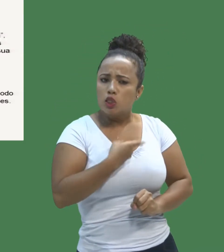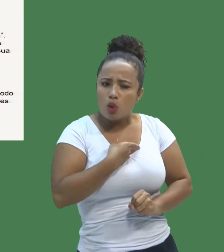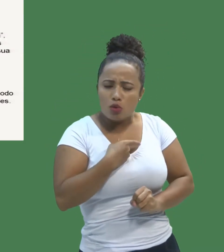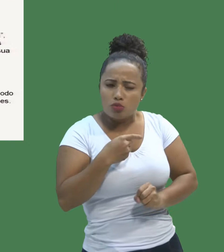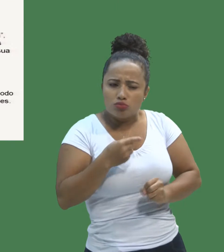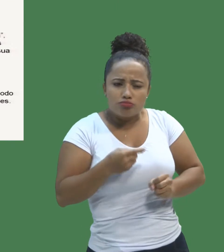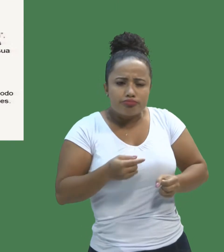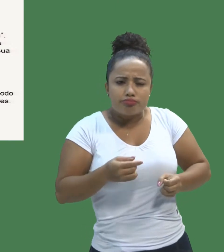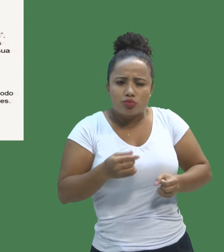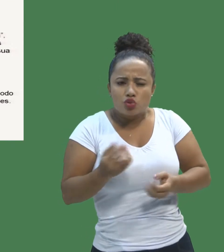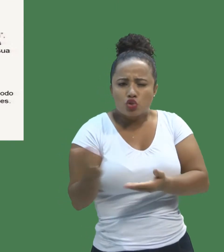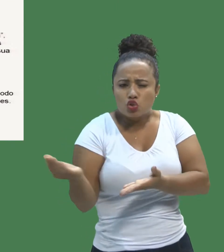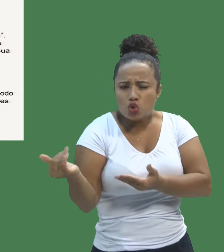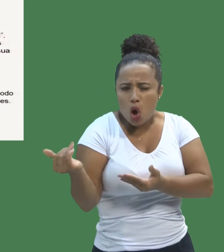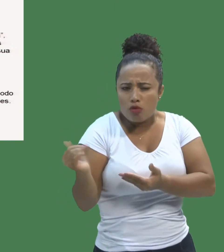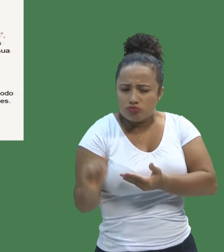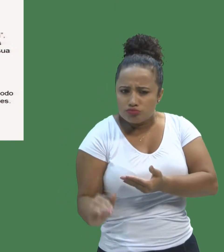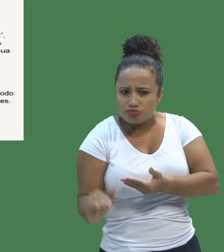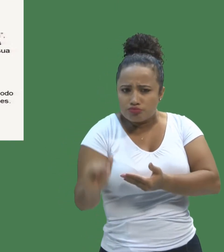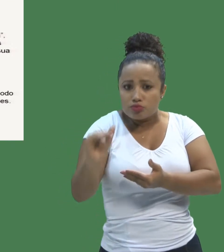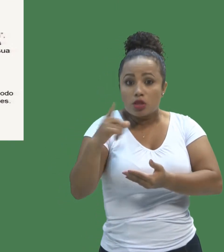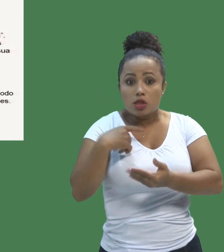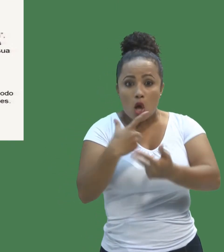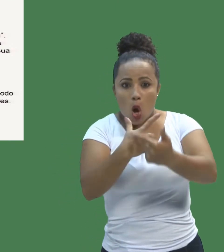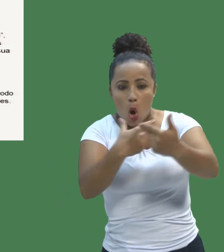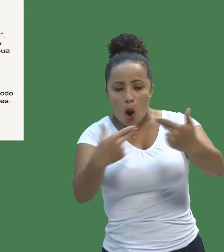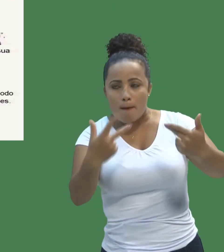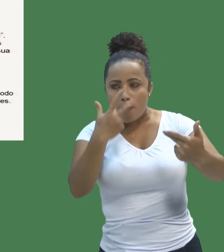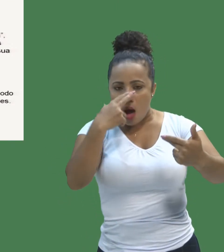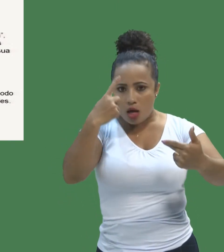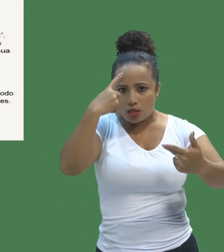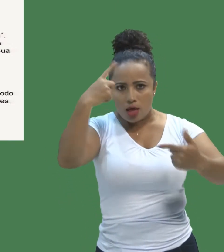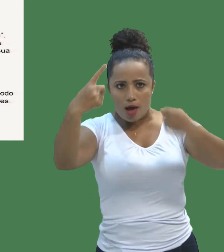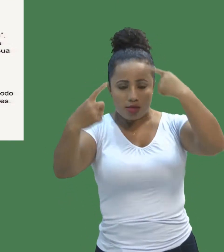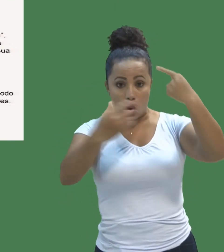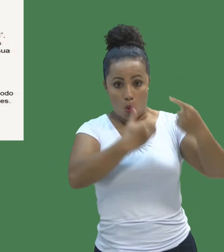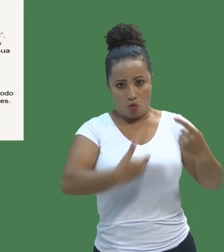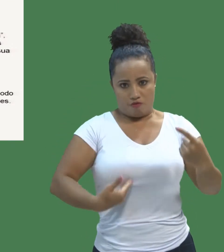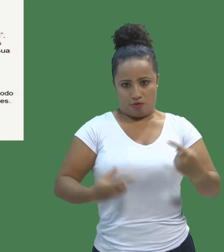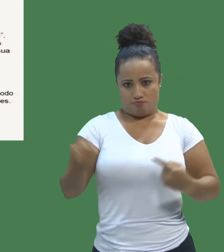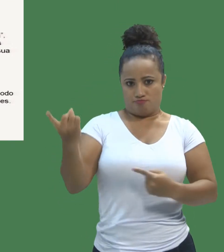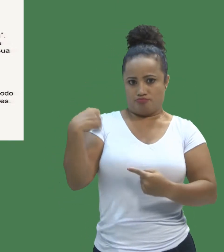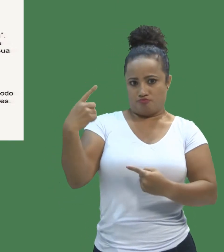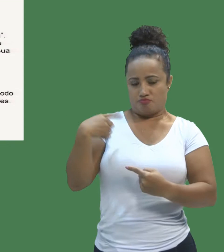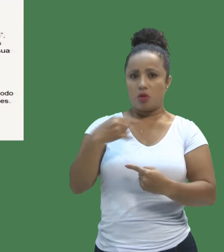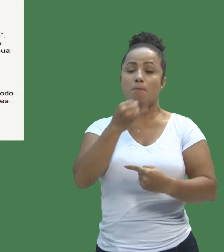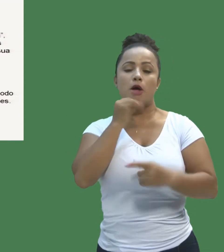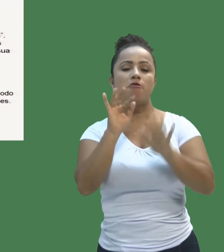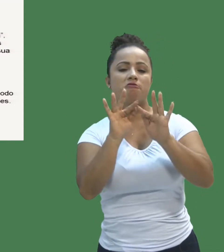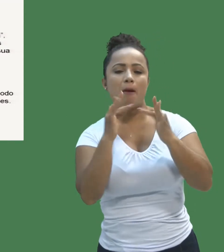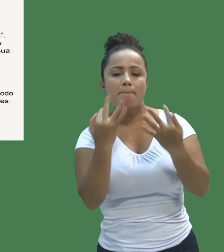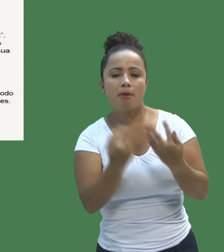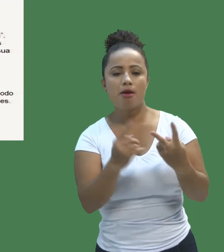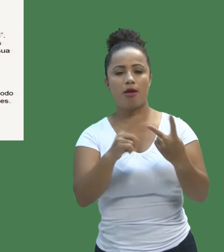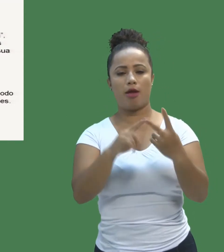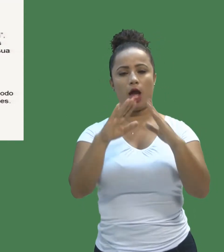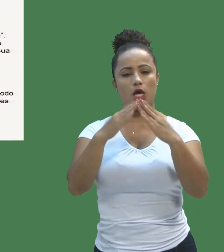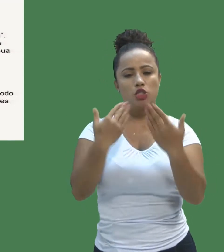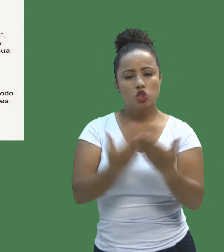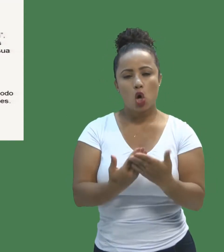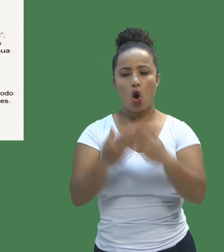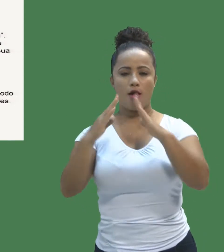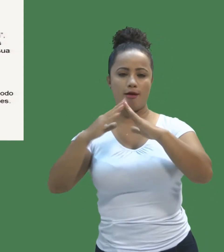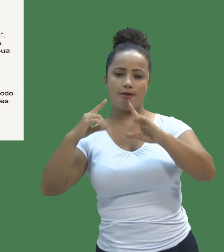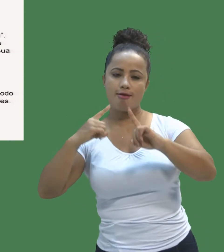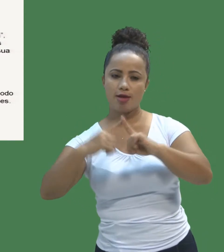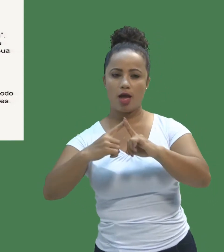Desde cedo, os chamados aparelhos ideológicos do Estado, como a família, a escola,